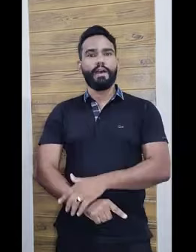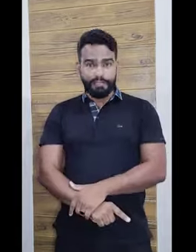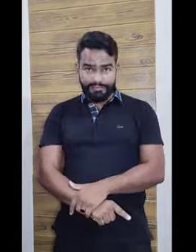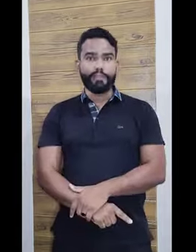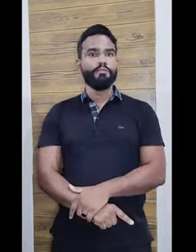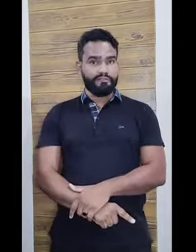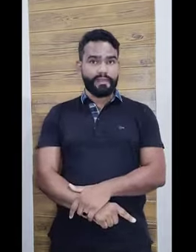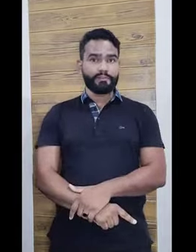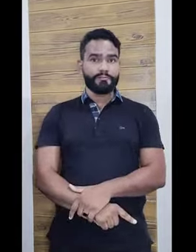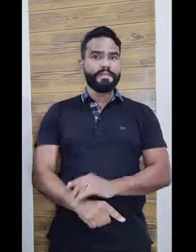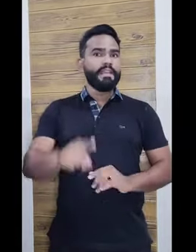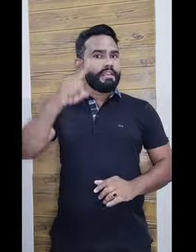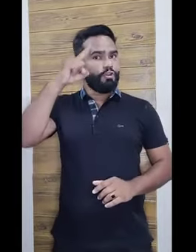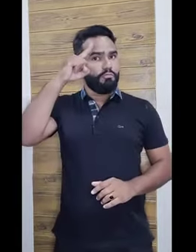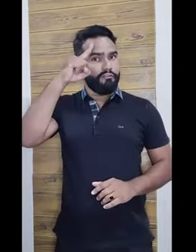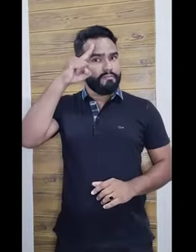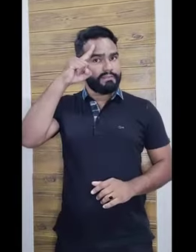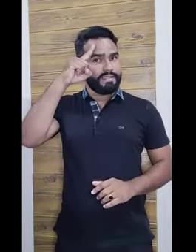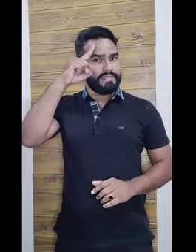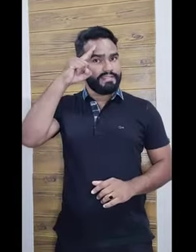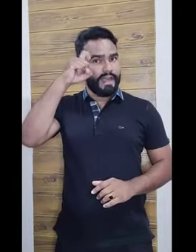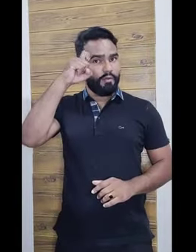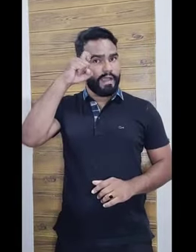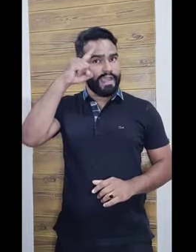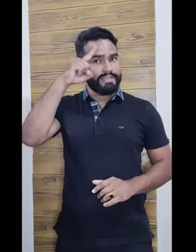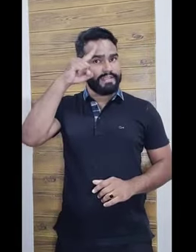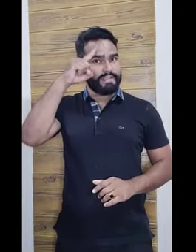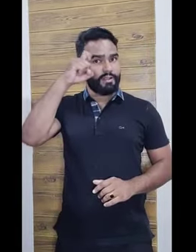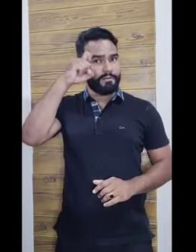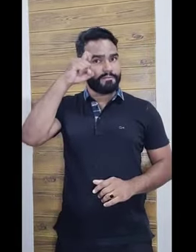ele tem um movimento. E o movimento desse sinal é esse aqui, ó.